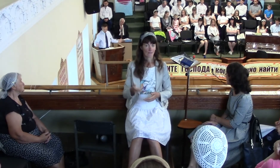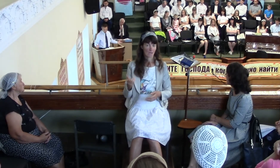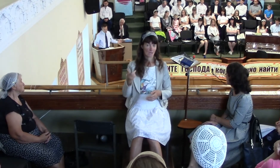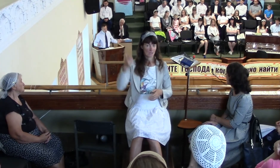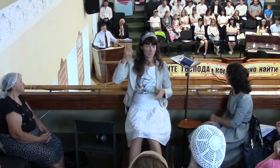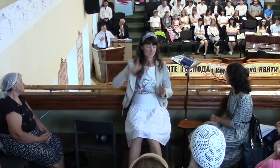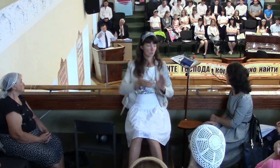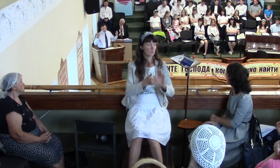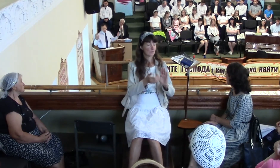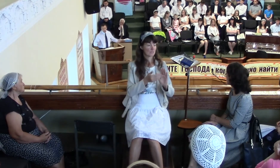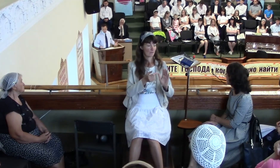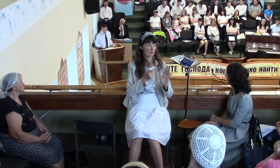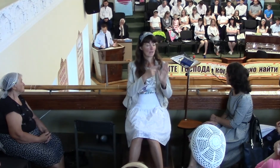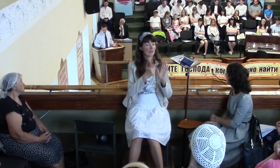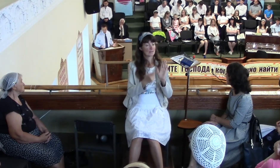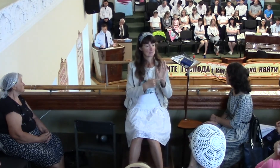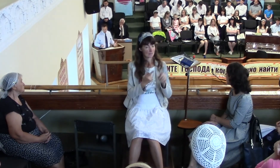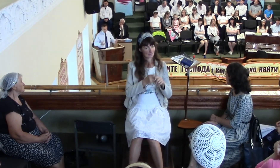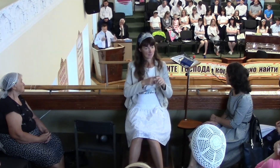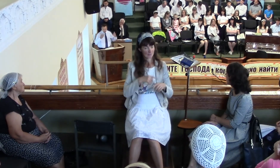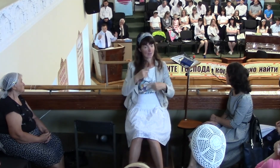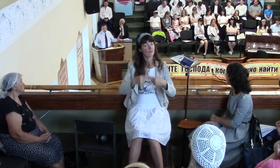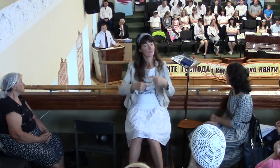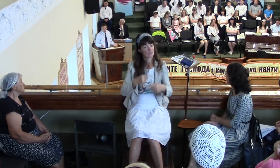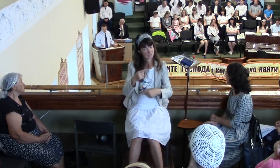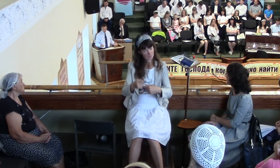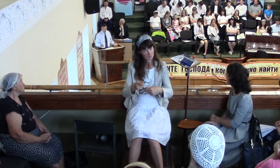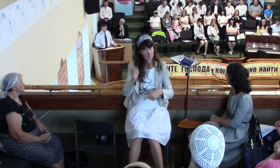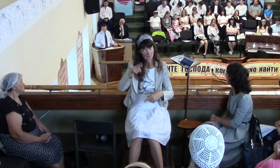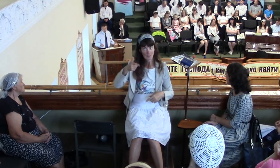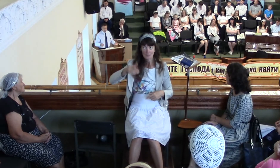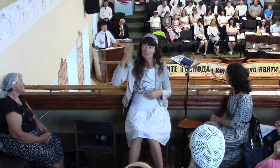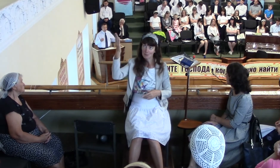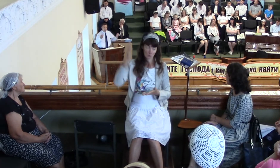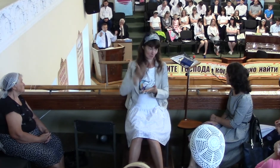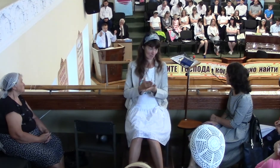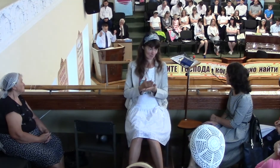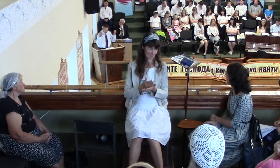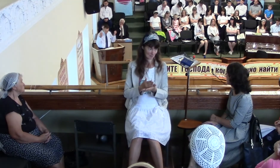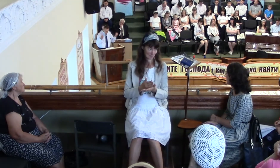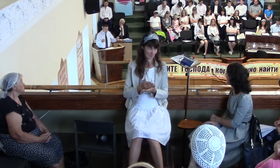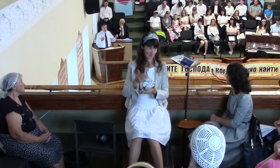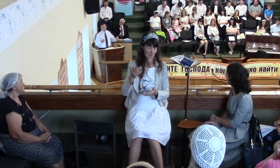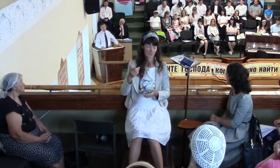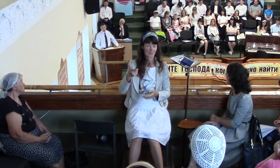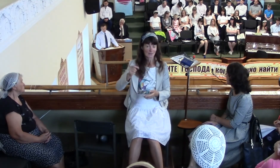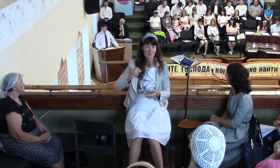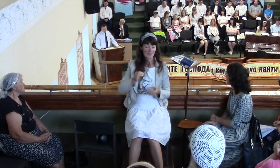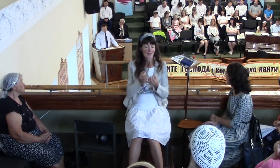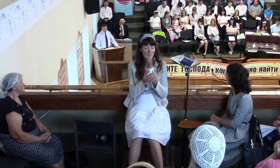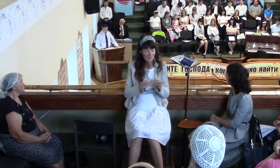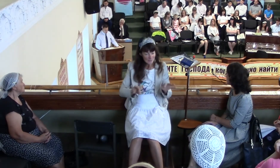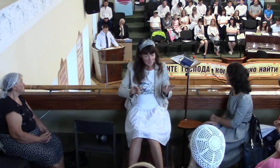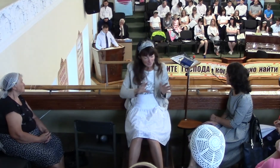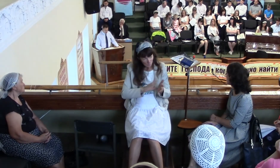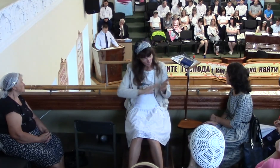где Он. Место Его присутствия, место Его обитания, место там, где искупленные